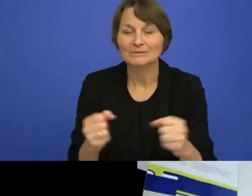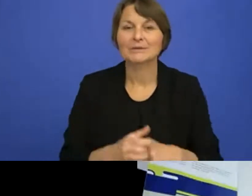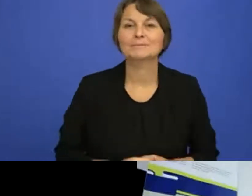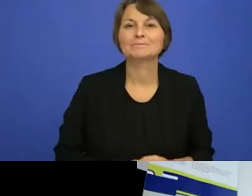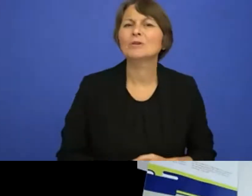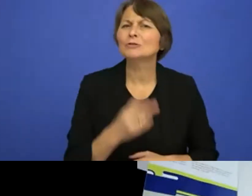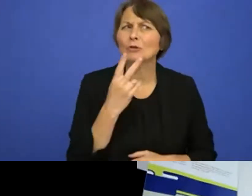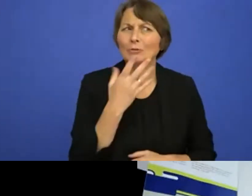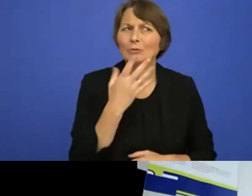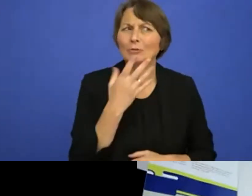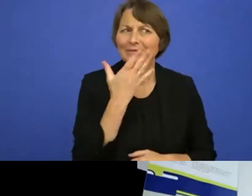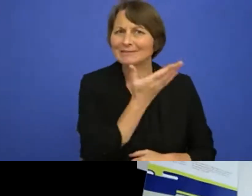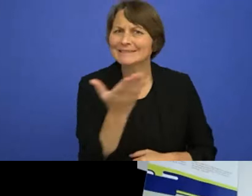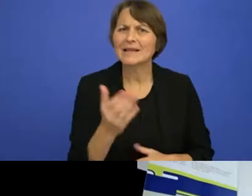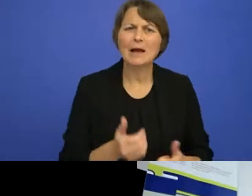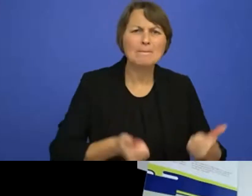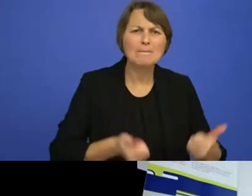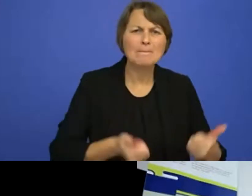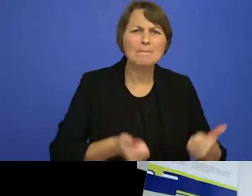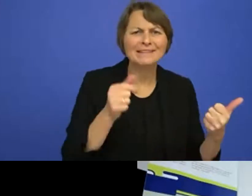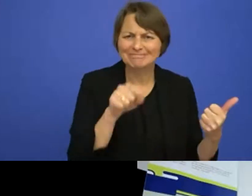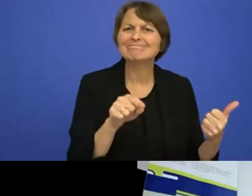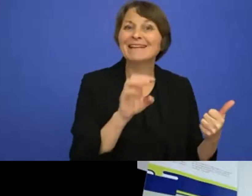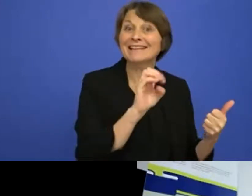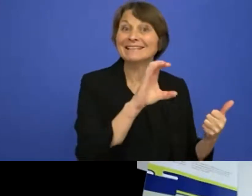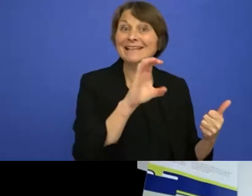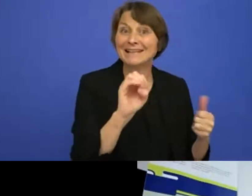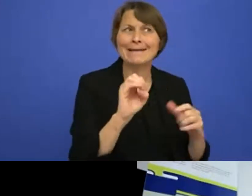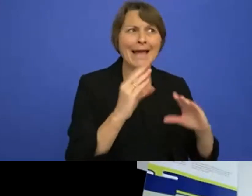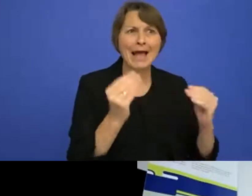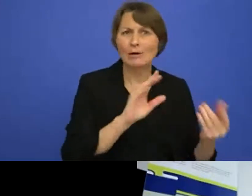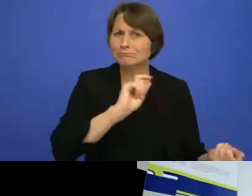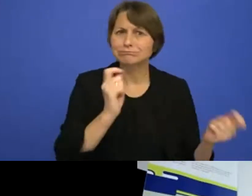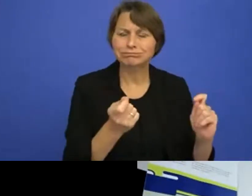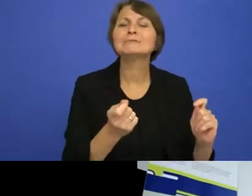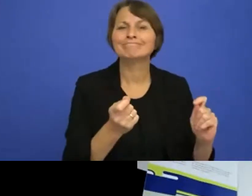est essentiel. Et c'est vraiment